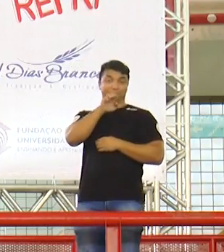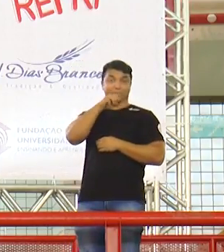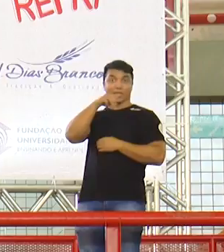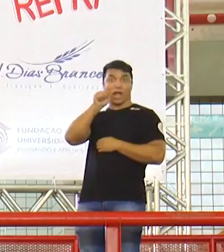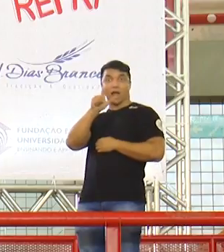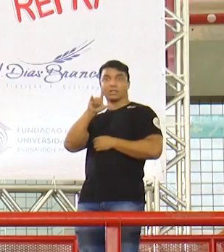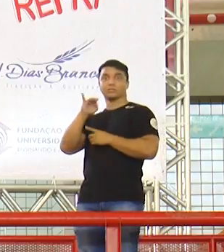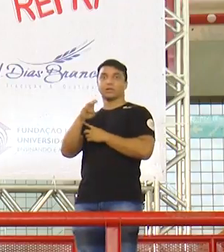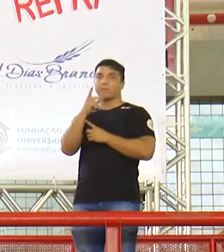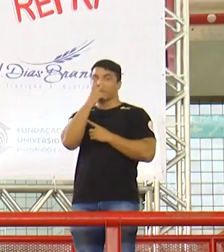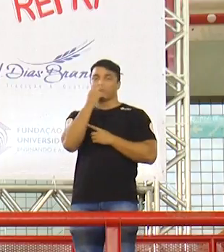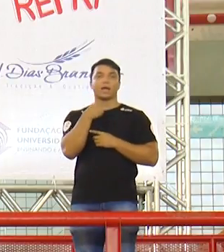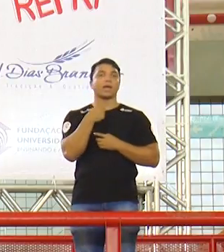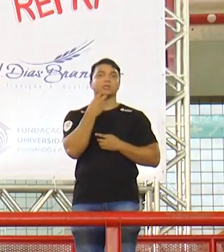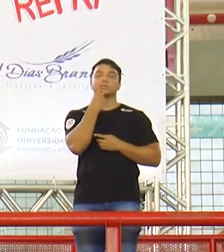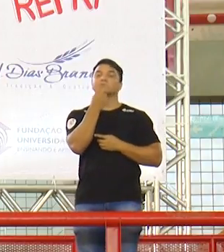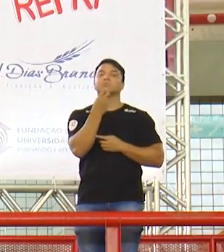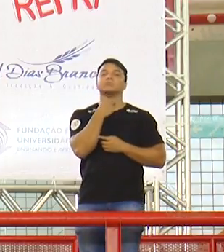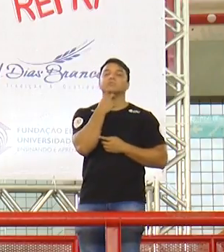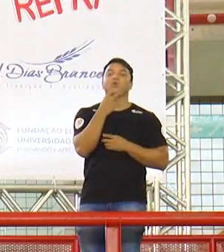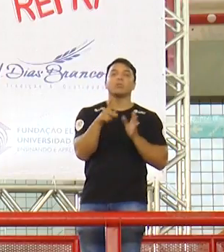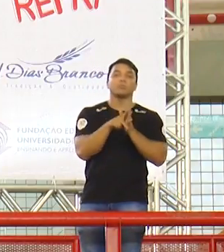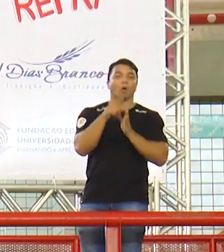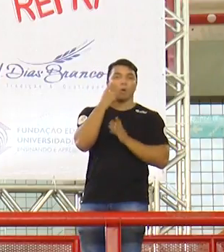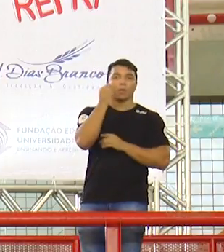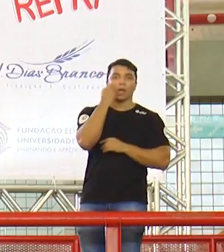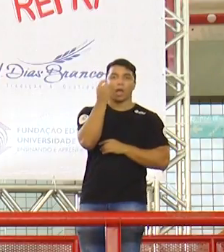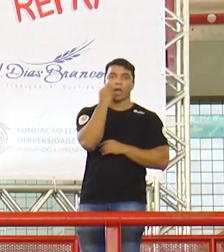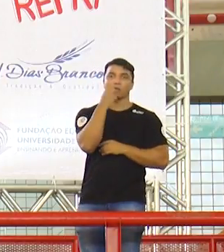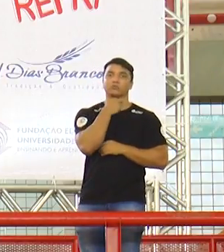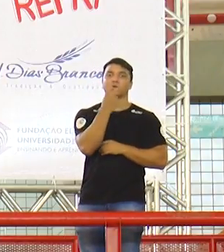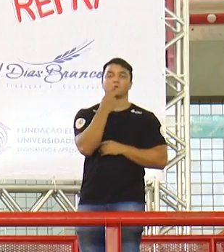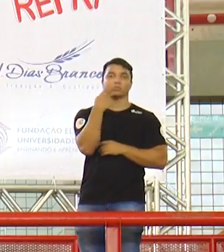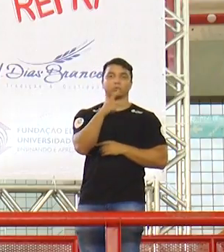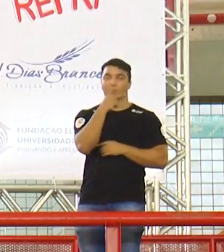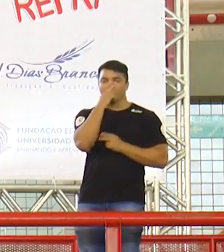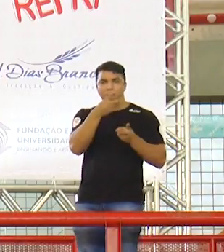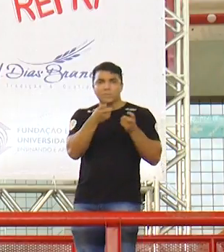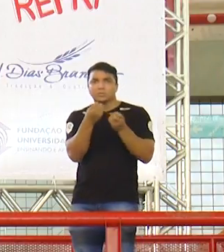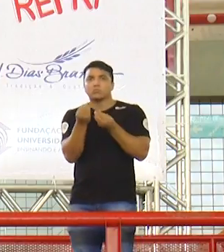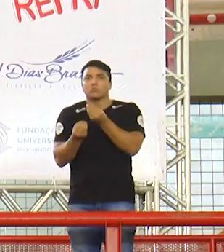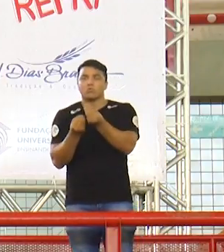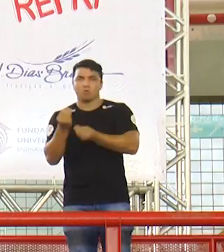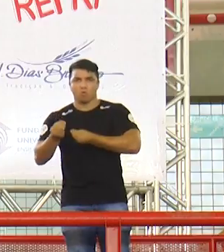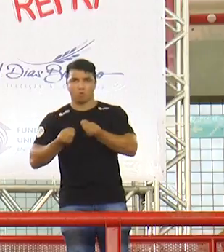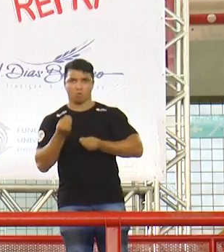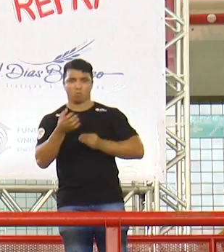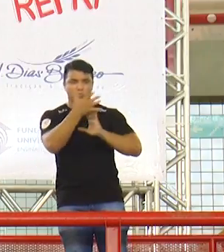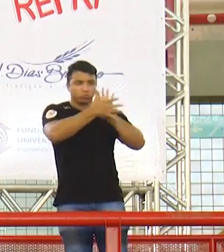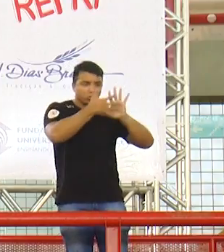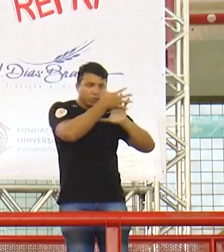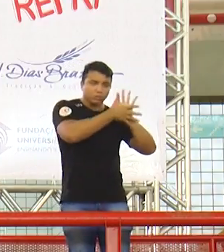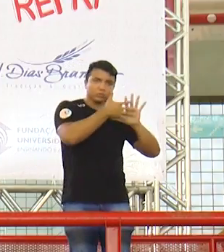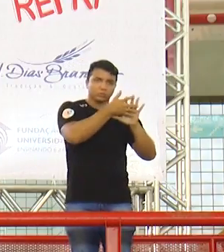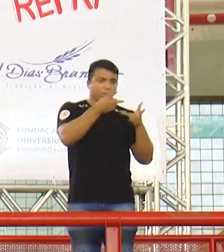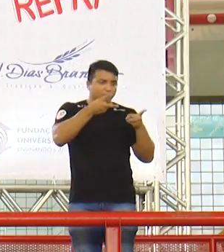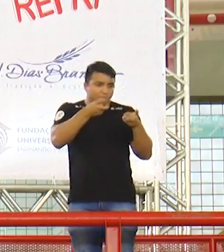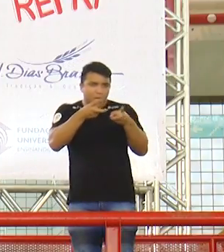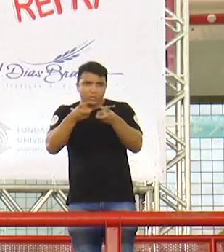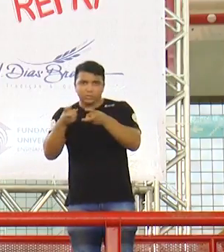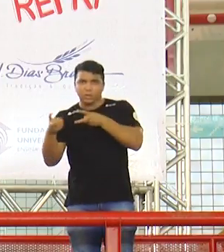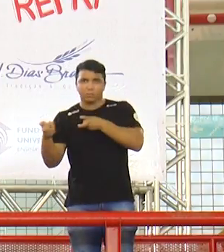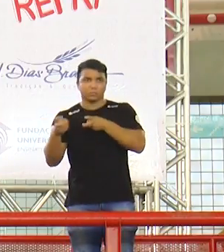acostumaram. O que você está ouvindo aí, querido? O miado do gato. Então aprende a ouvir o texto. Aprende a perceber